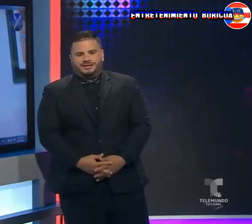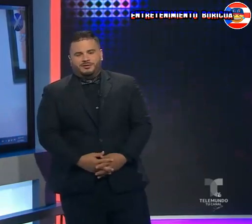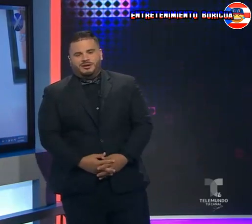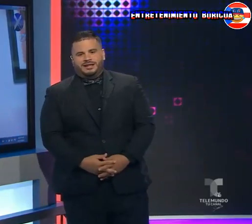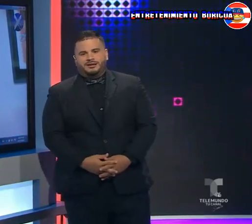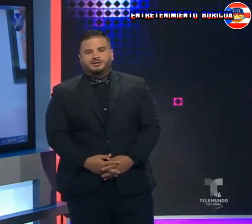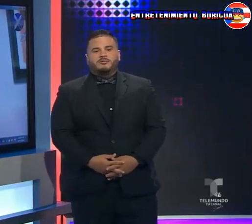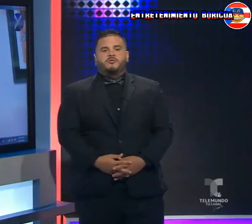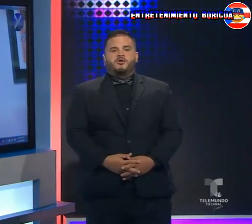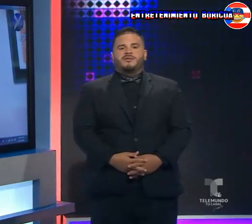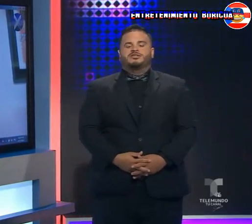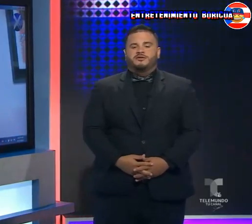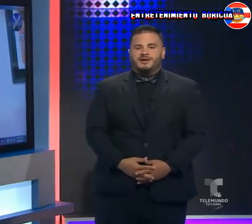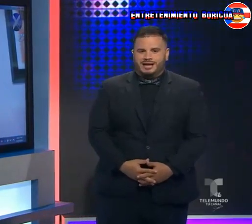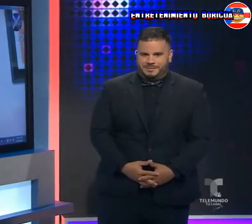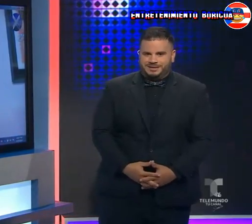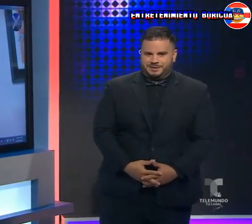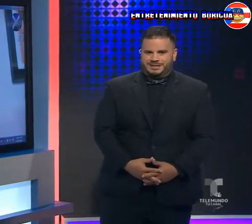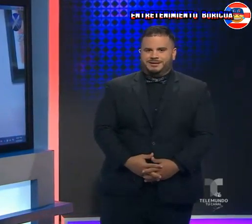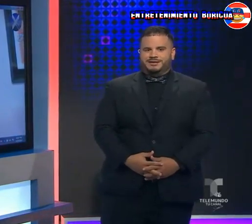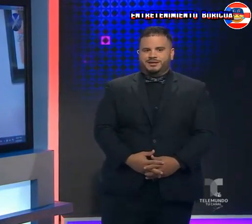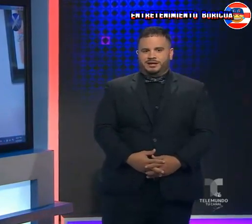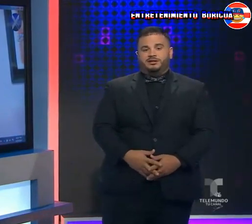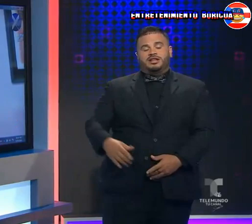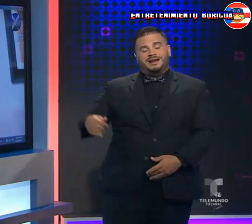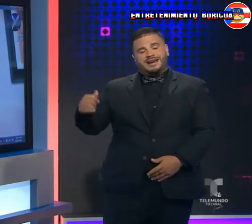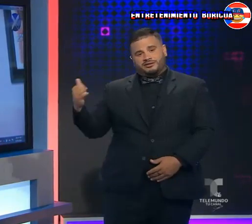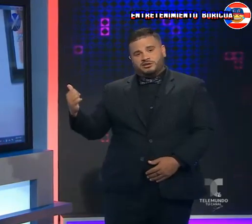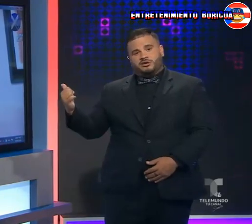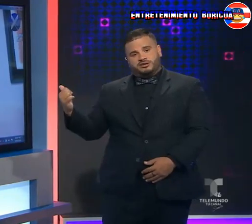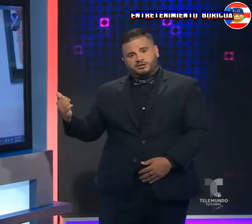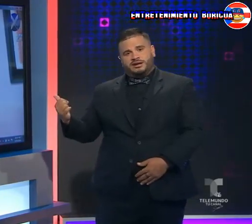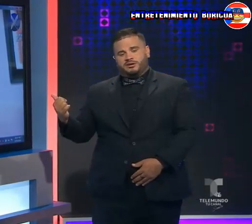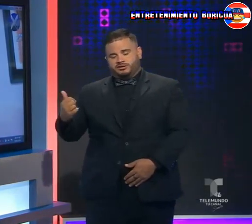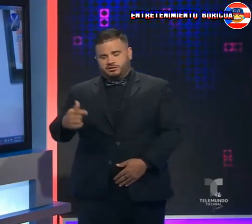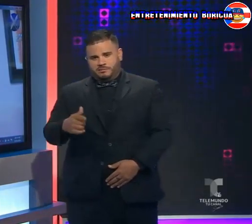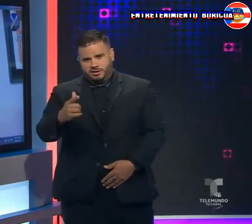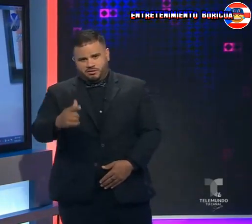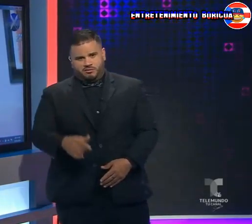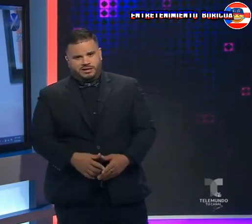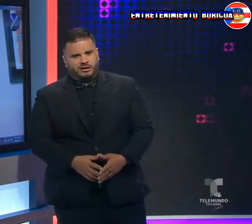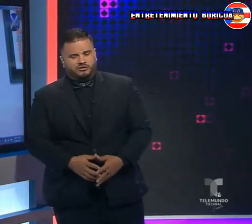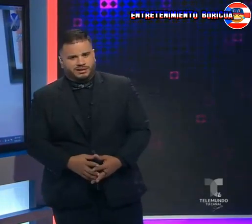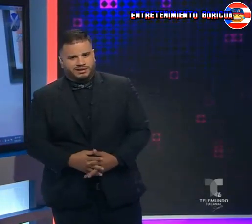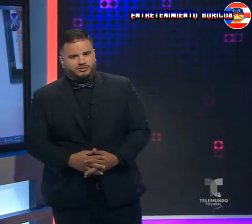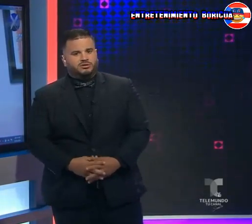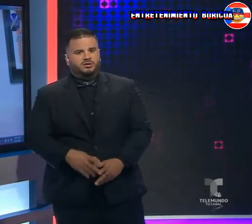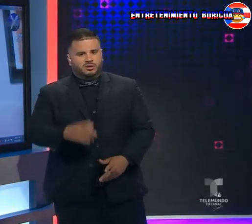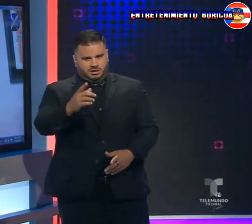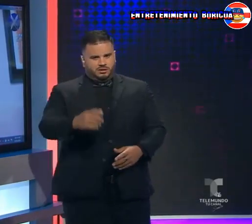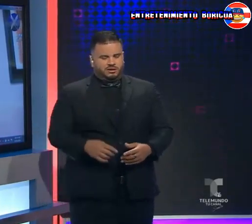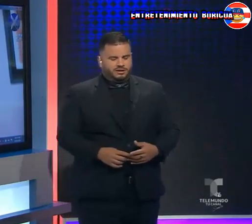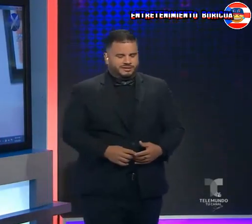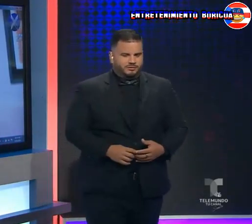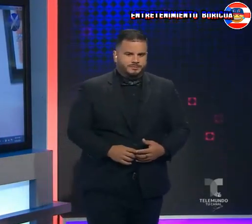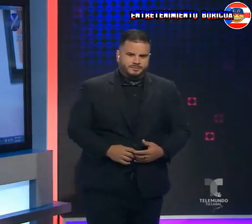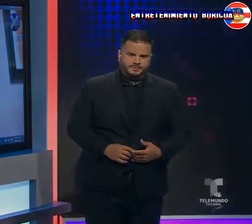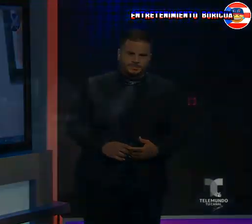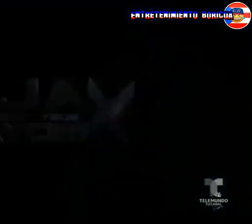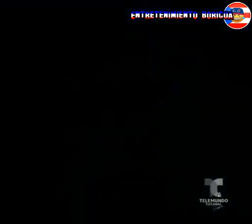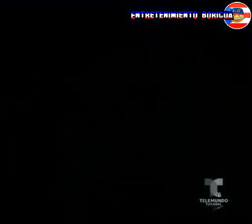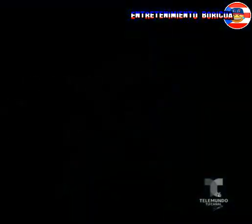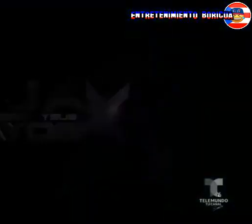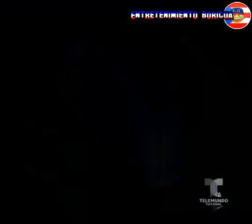Cuando regresemos, le contamos un poco más sobre un fiscal especial, precisamente hablando de esto. Además, la reacción de Corrección, que Corrección nos envió un comunicado sobre este asunto. Cuando regresemos.